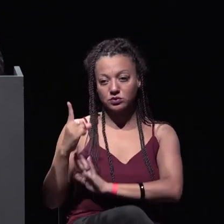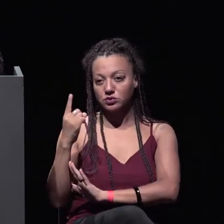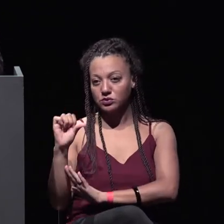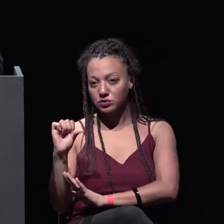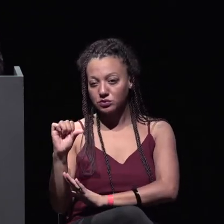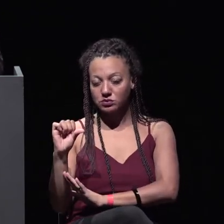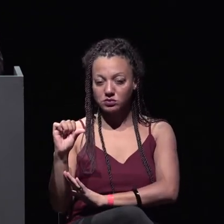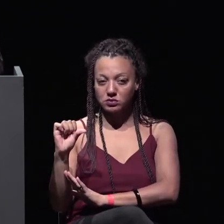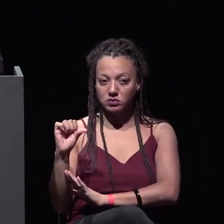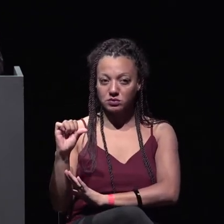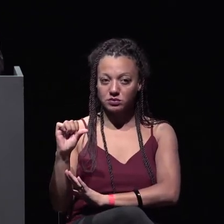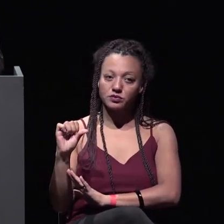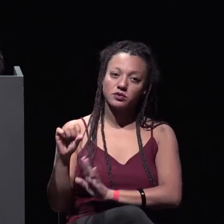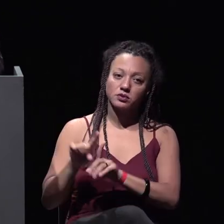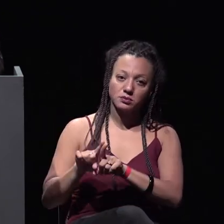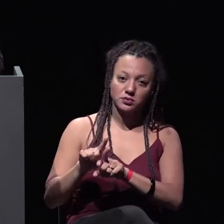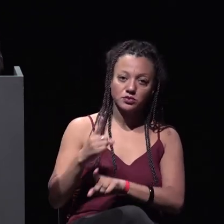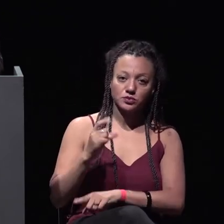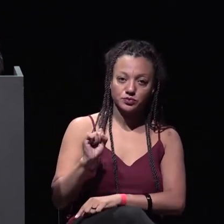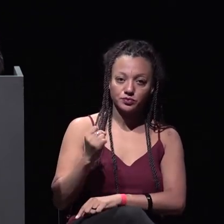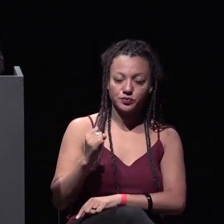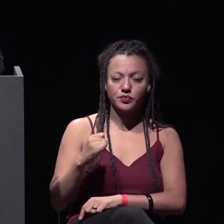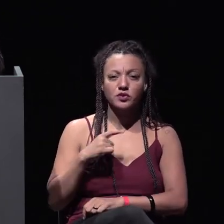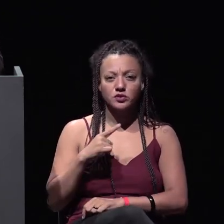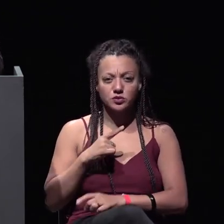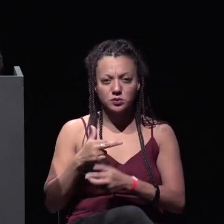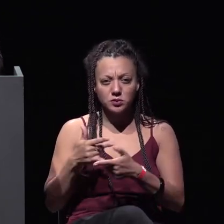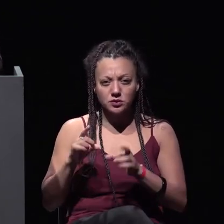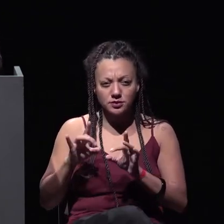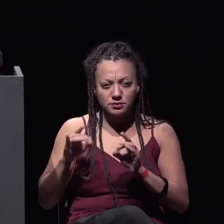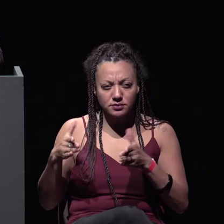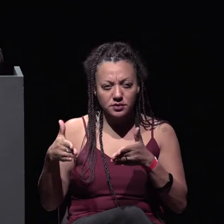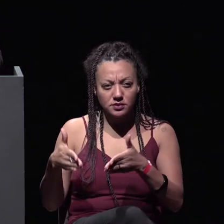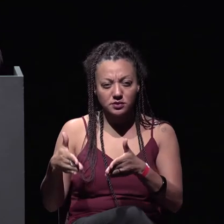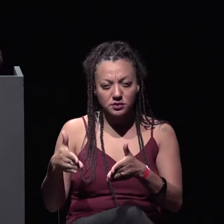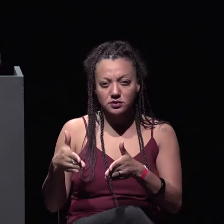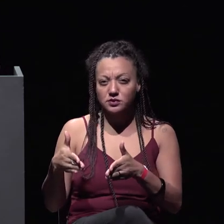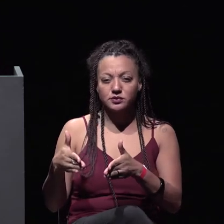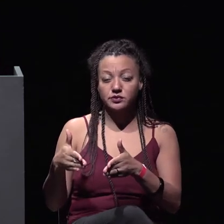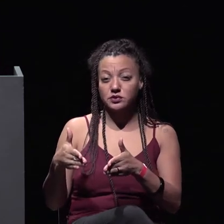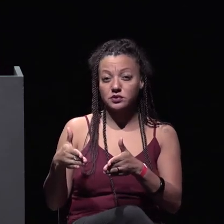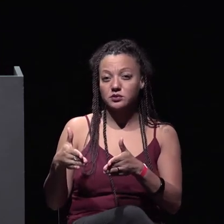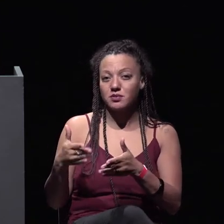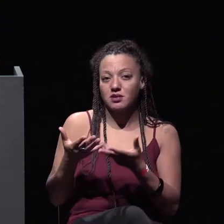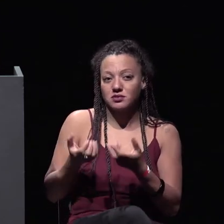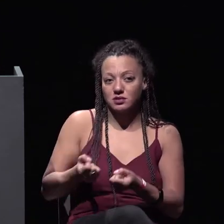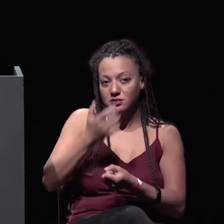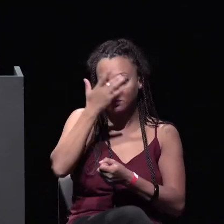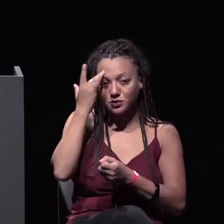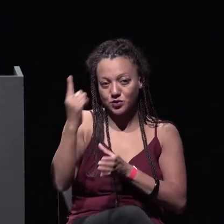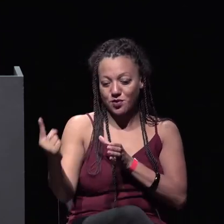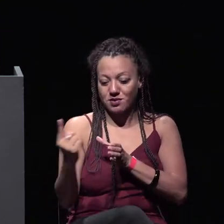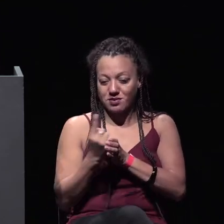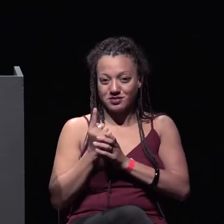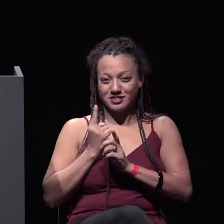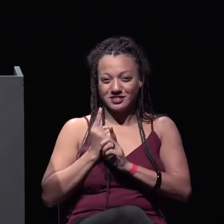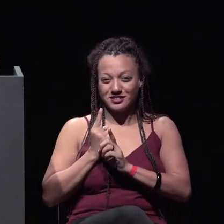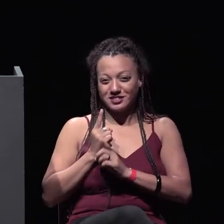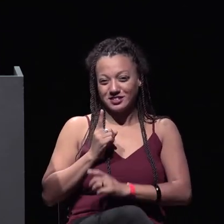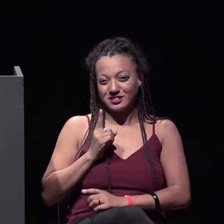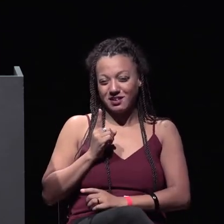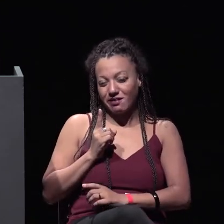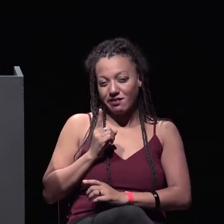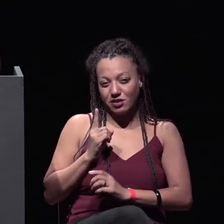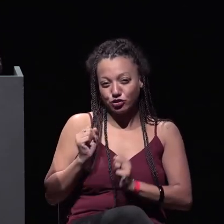havia especificações muito particulares em relação à aceitação de discípulos e esse é um ponto chave também para a gente entender